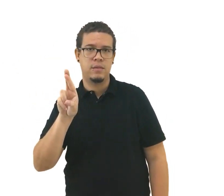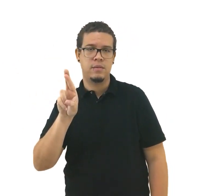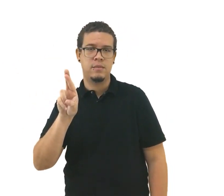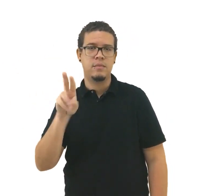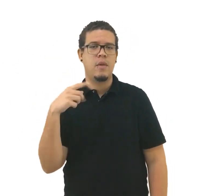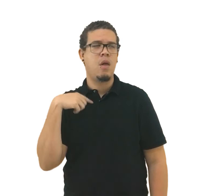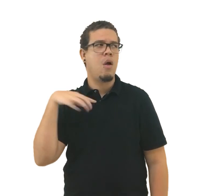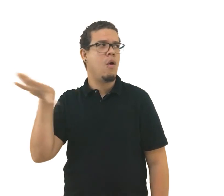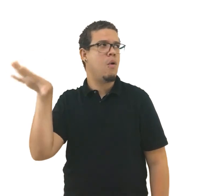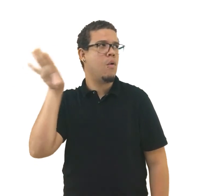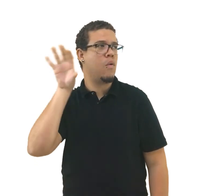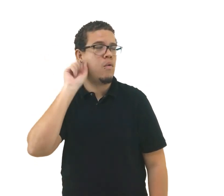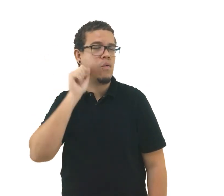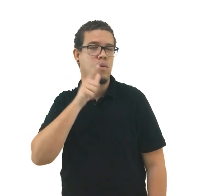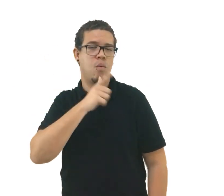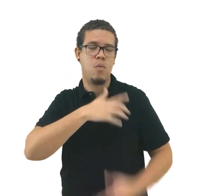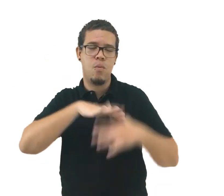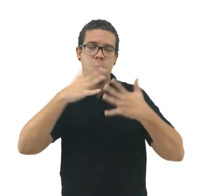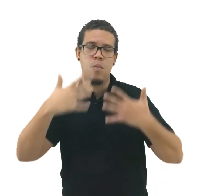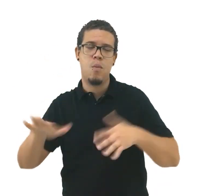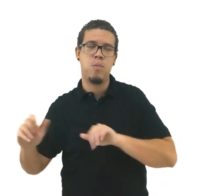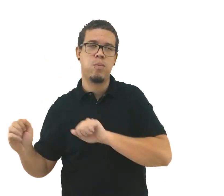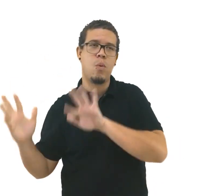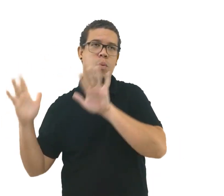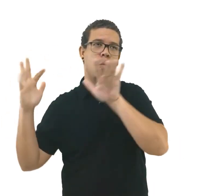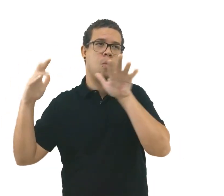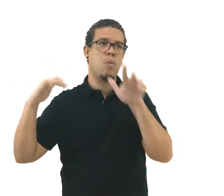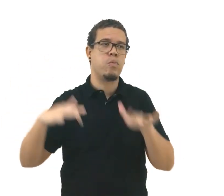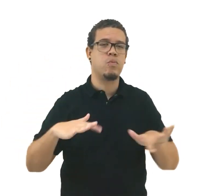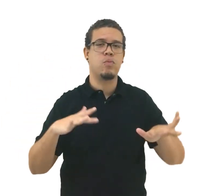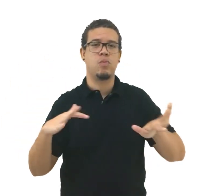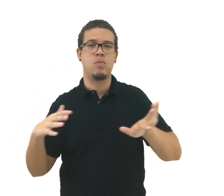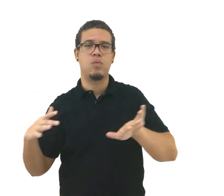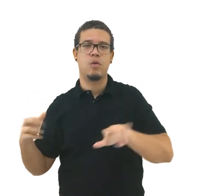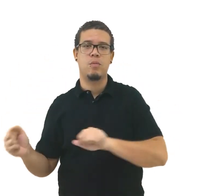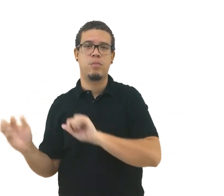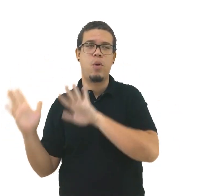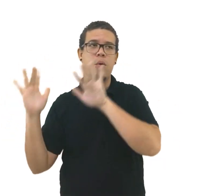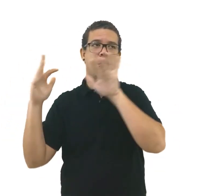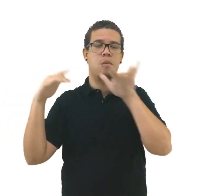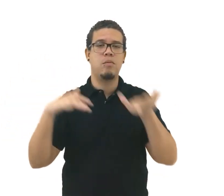o movimento foi este. Eu ouço o som do mar.